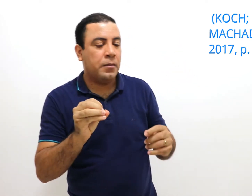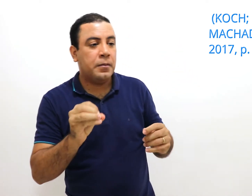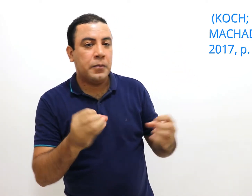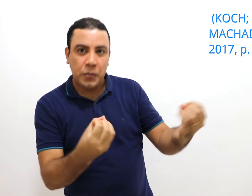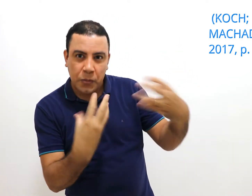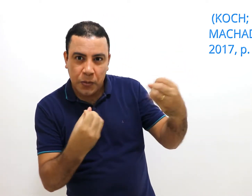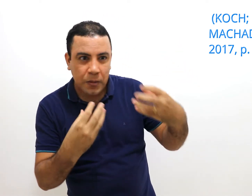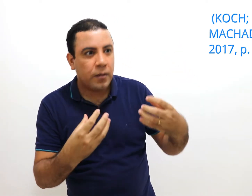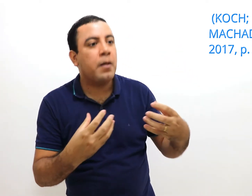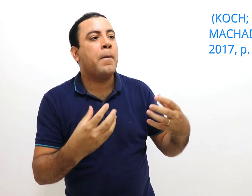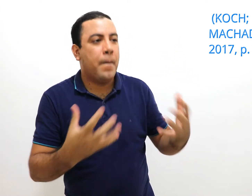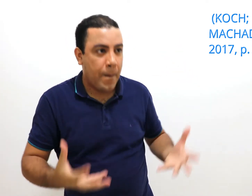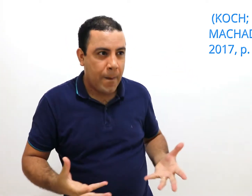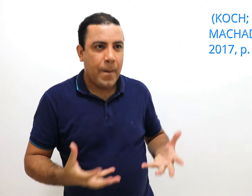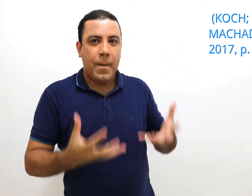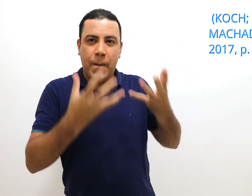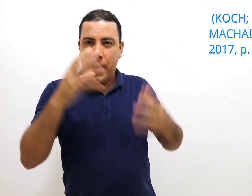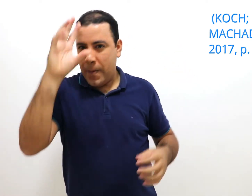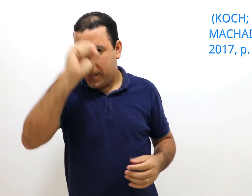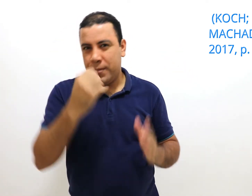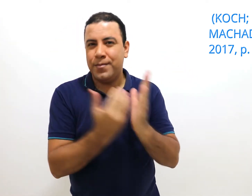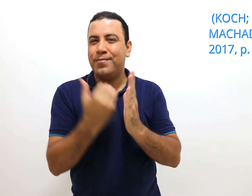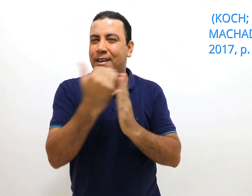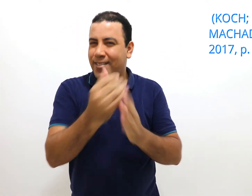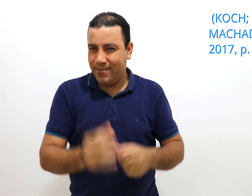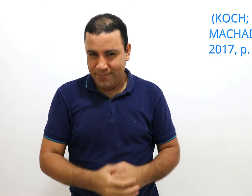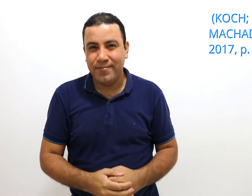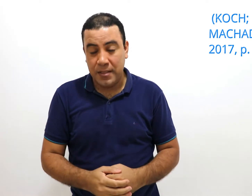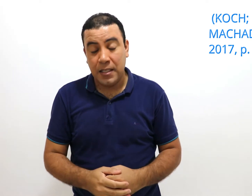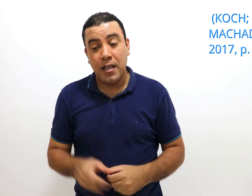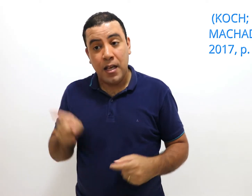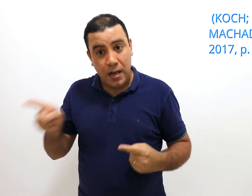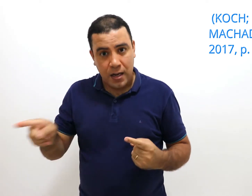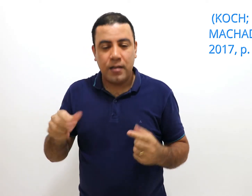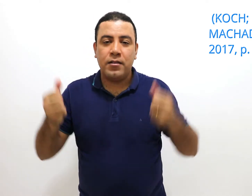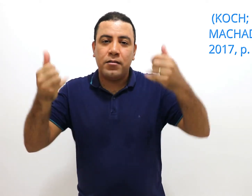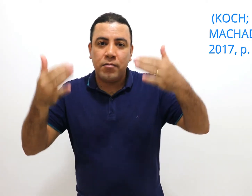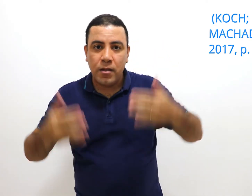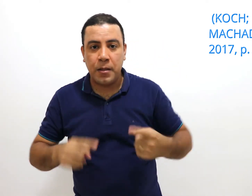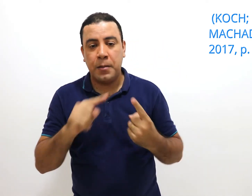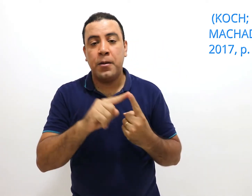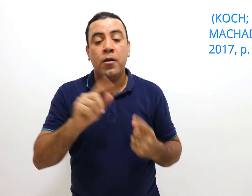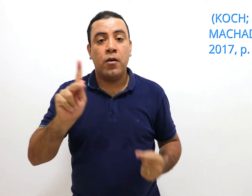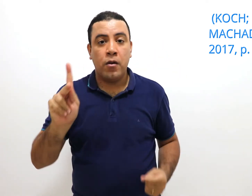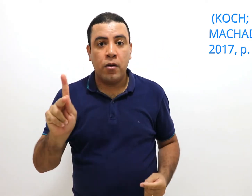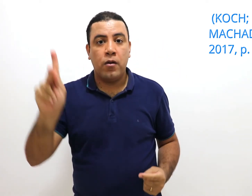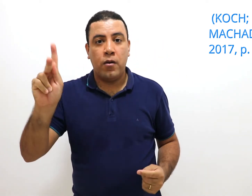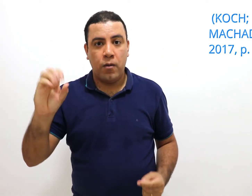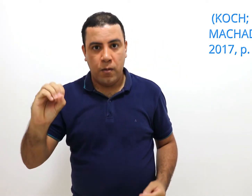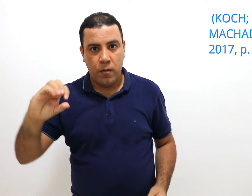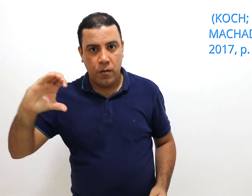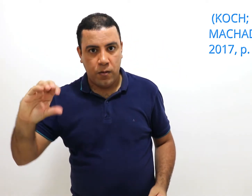despertar atenção sobre o objeto trabalhado. conforme